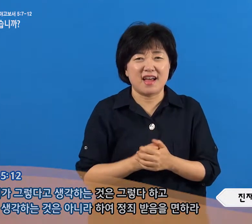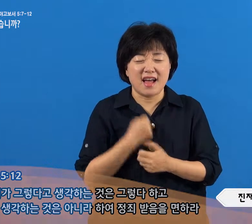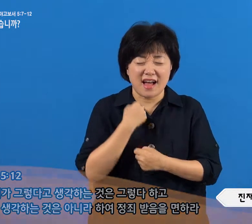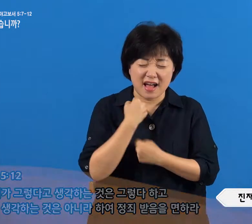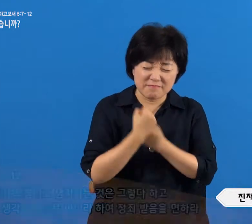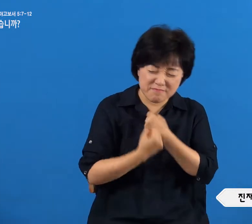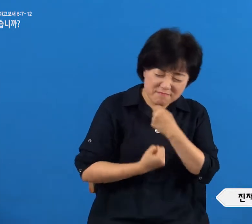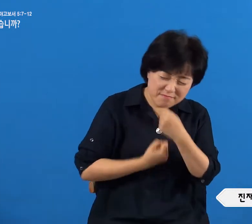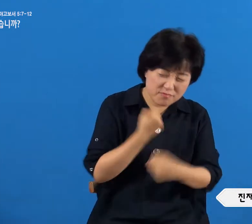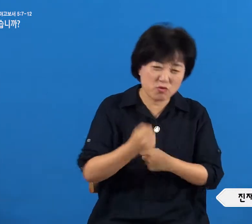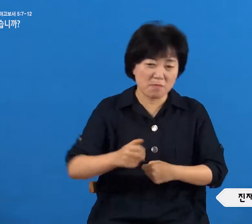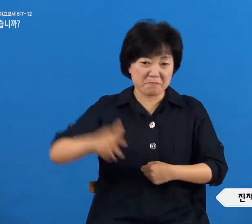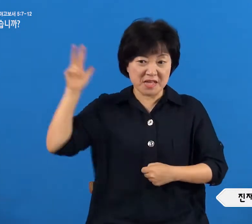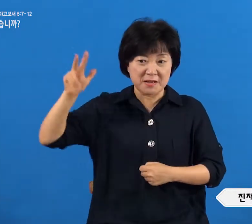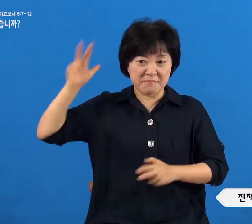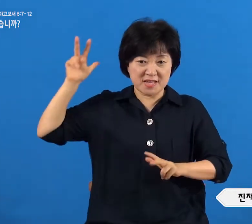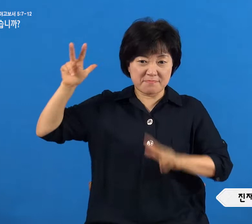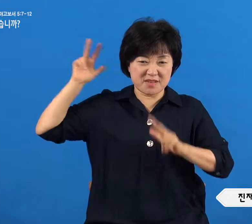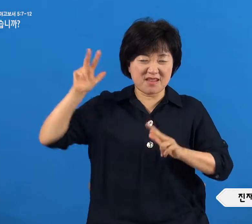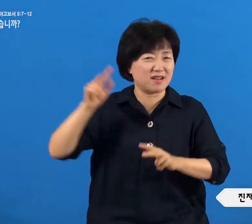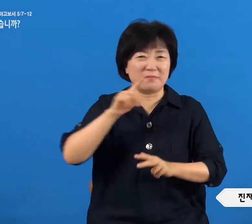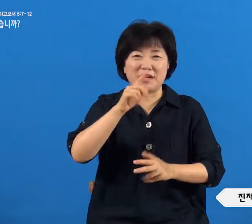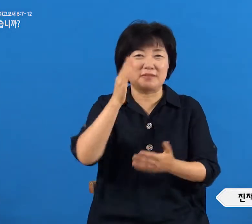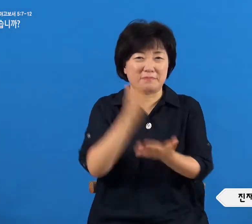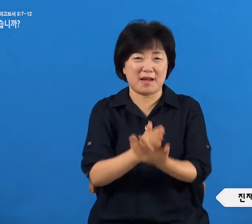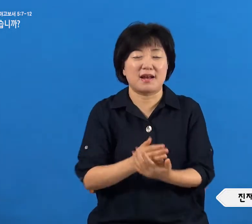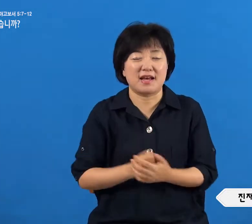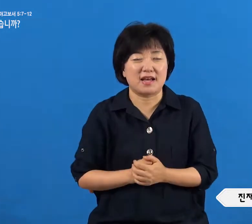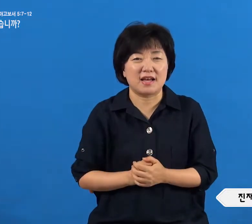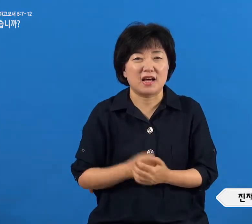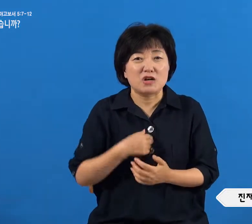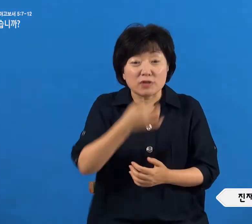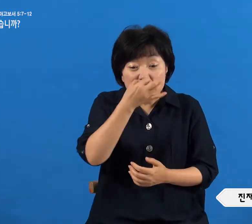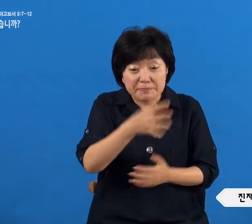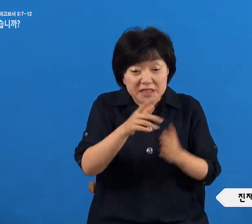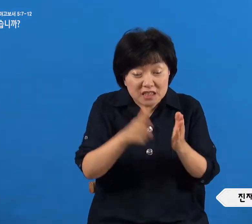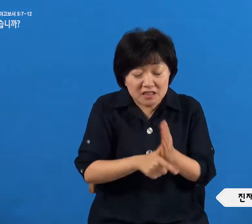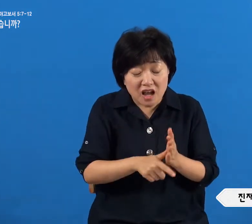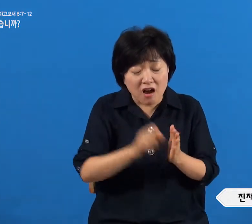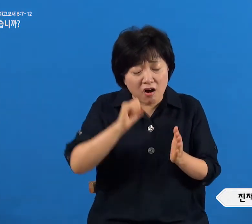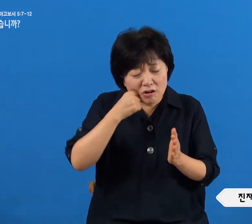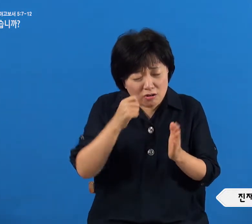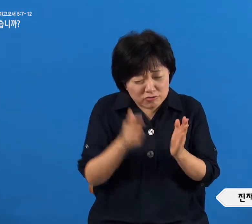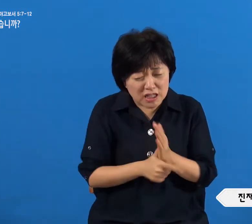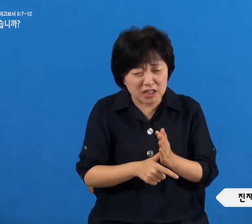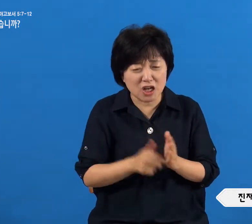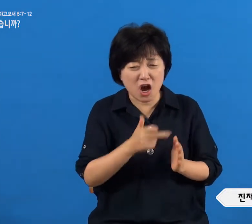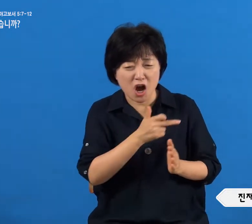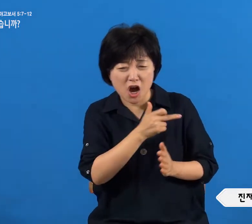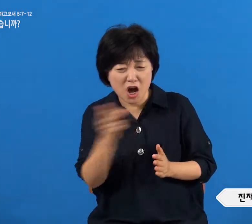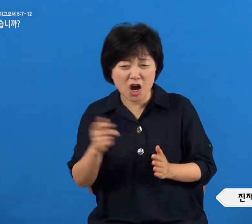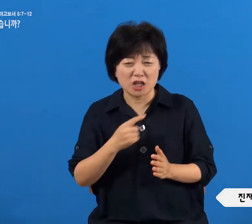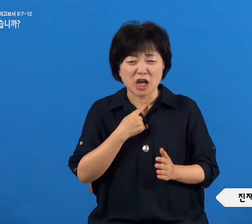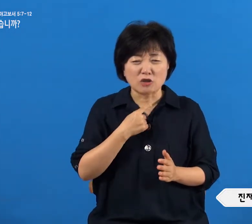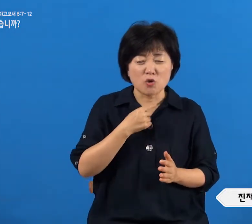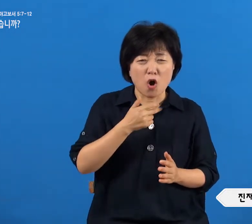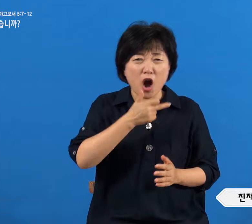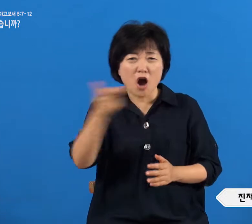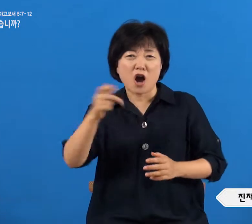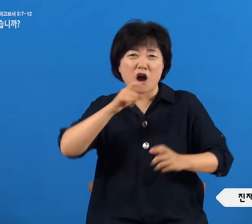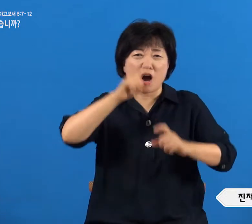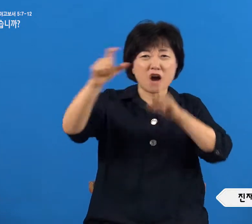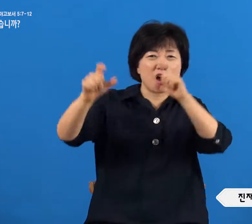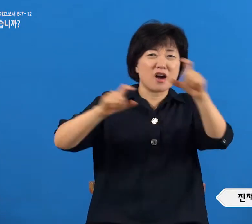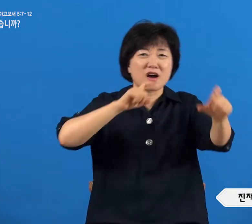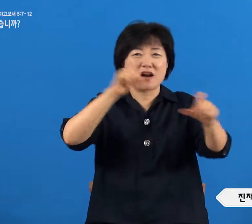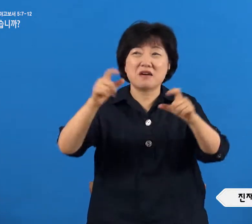함부로 맹세하지 마라. 우리가 힘들고 어려울 때는 자꾸 큰 소리가 쳐집니다. 때로는 하나님 앞에도